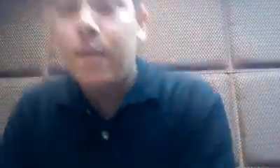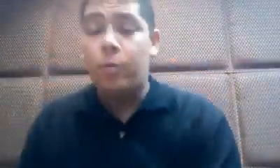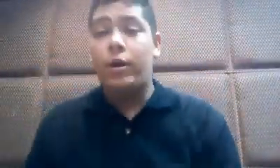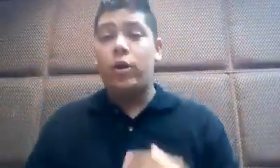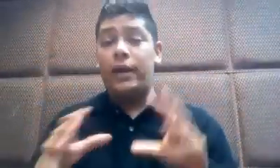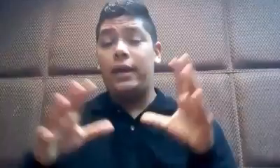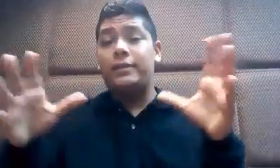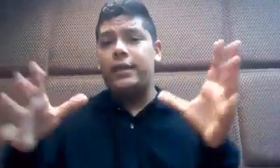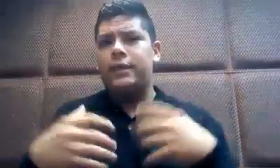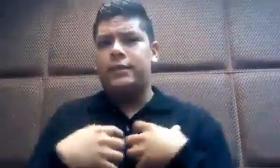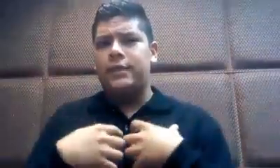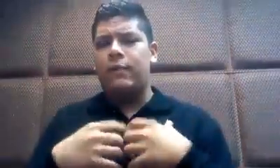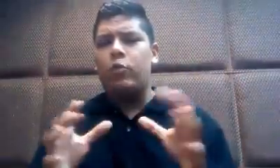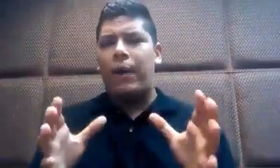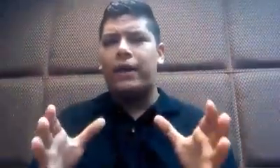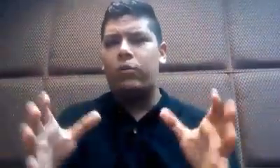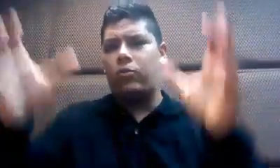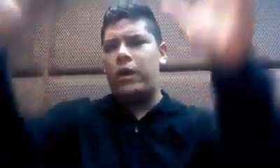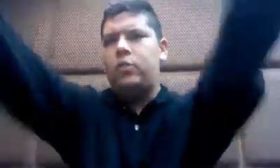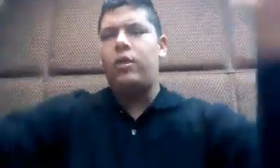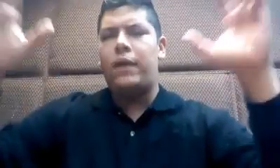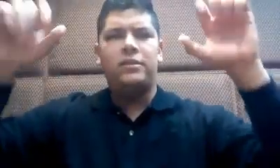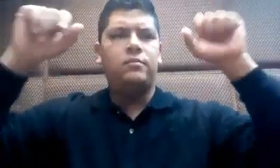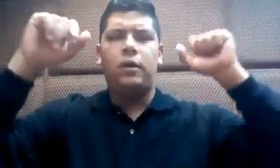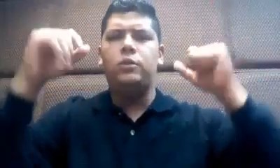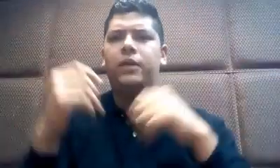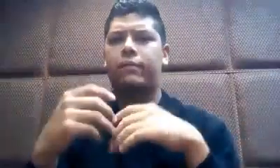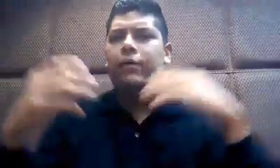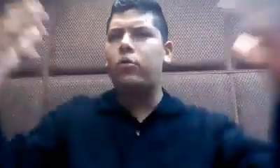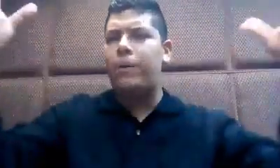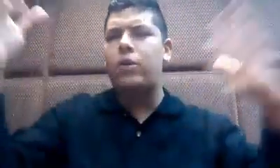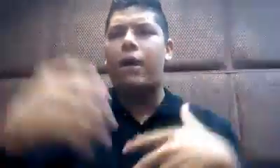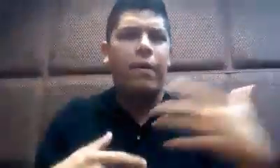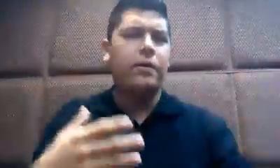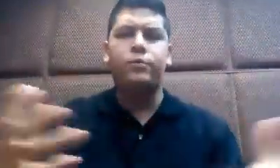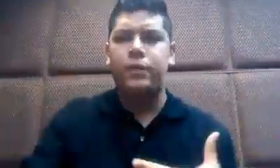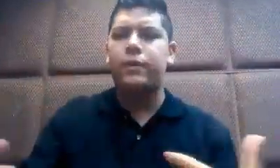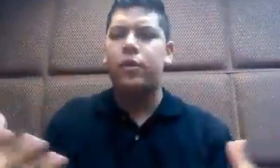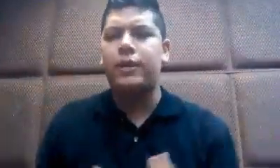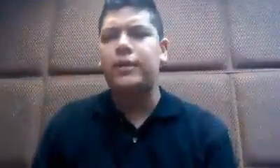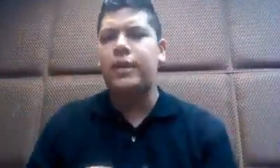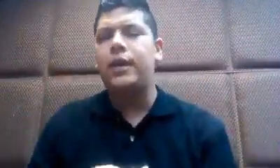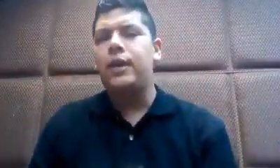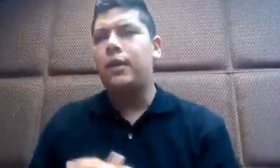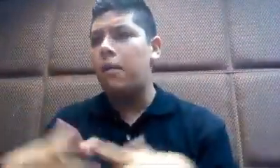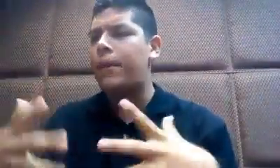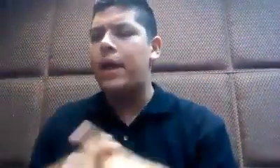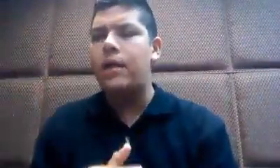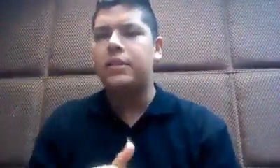Pero bueno, está muy padre cuando vas, digo, y vas observando el panorama, vas observando la gente que va parada, va